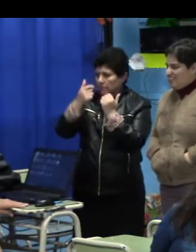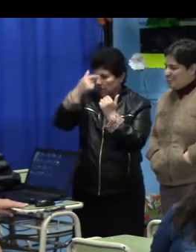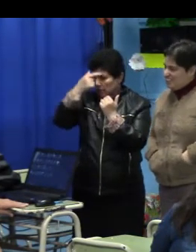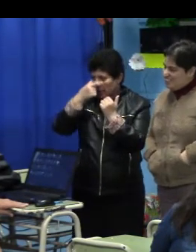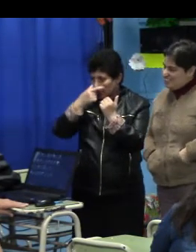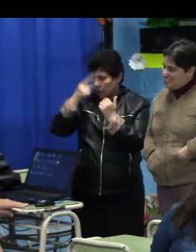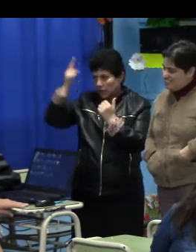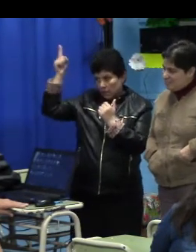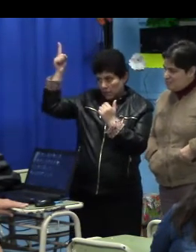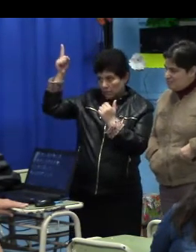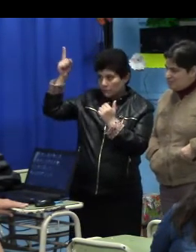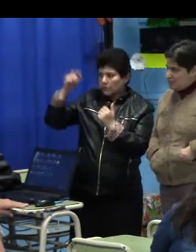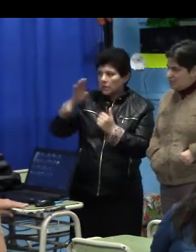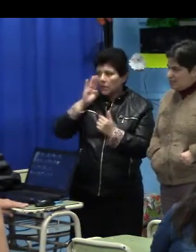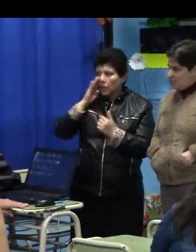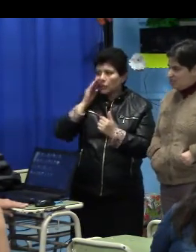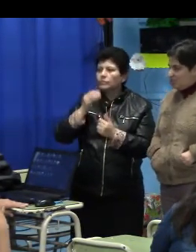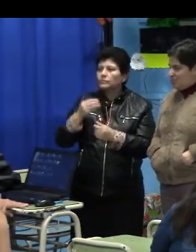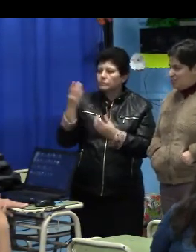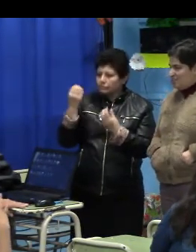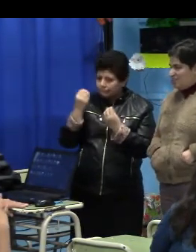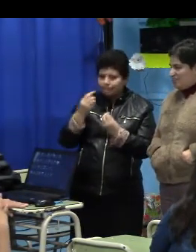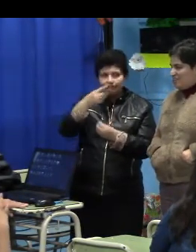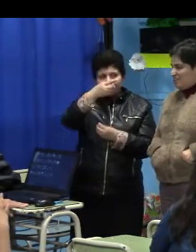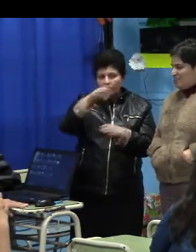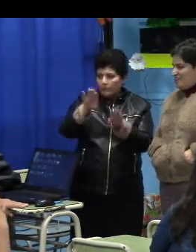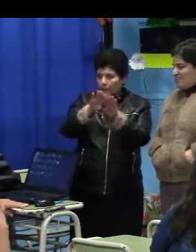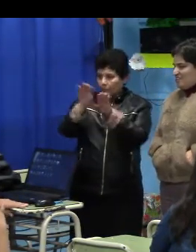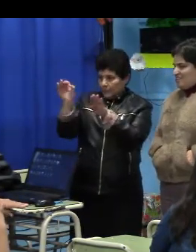Y me trajo